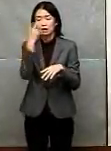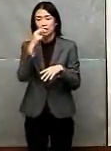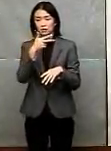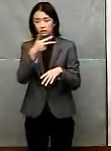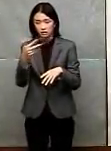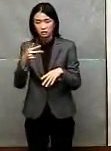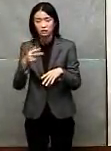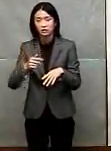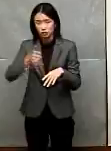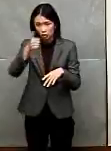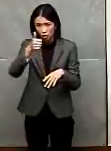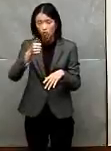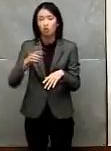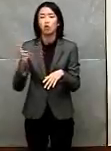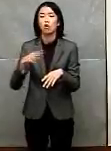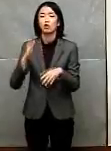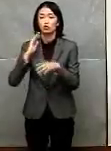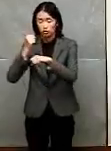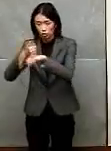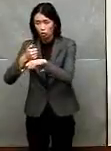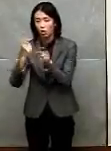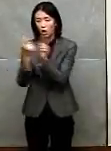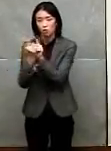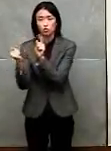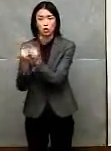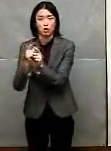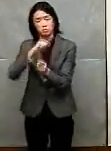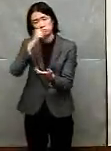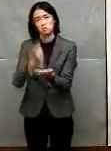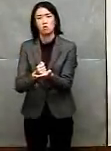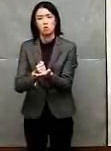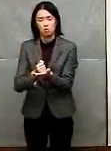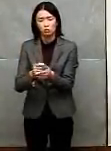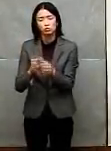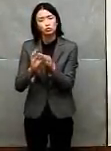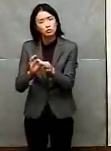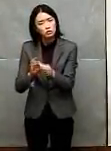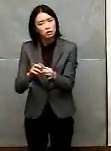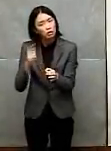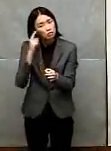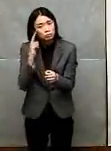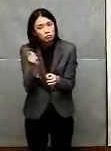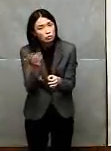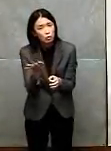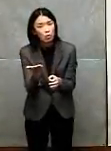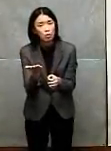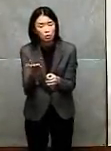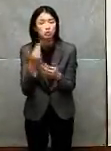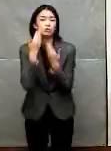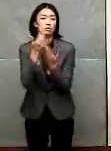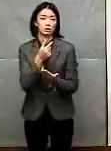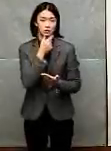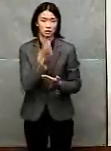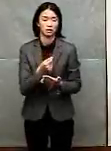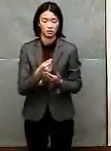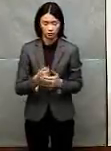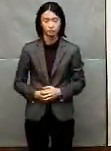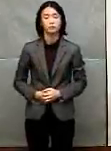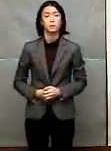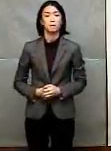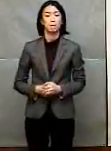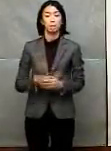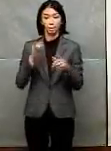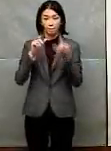ような状況ができてきたことについて、知事としてはどのように受け止めていらっしゃいますでしょうか。 そうです